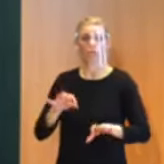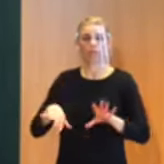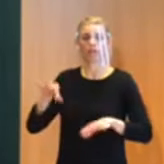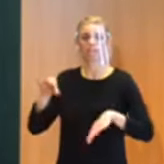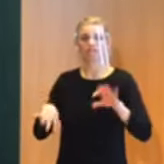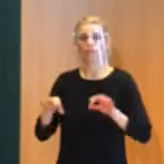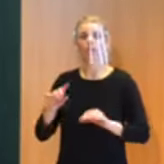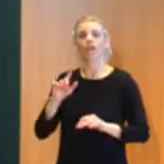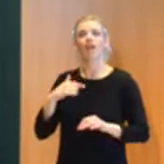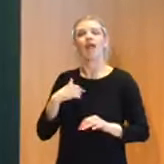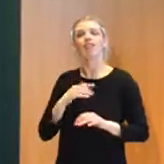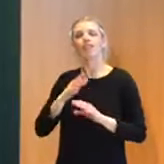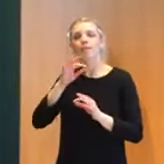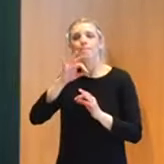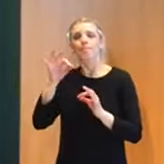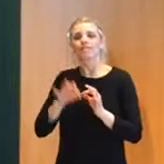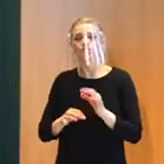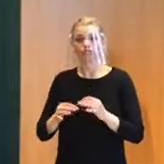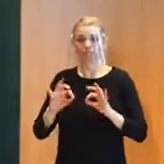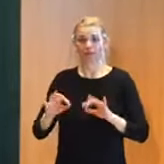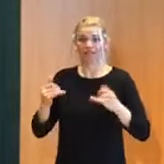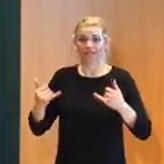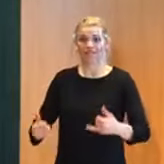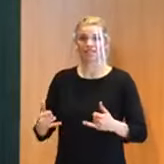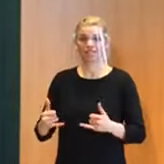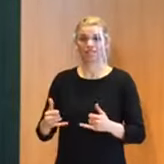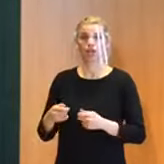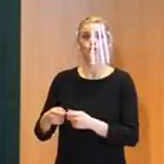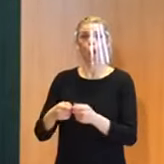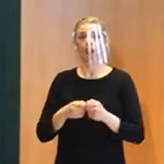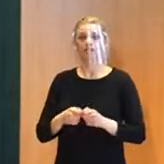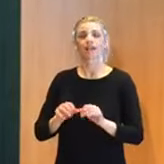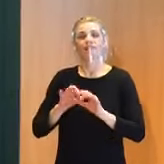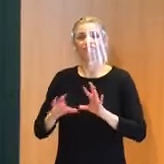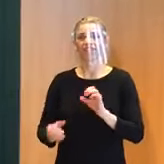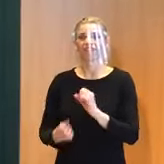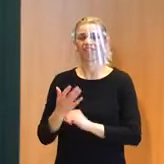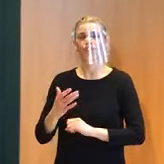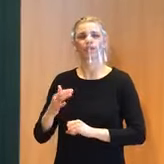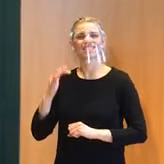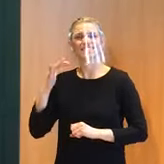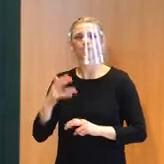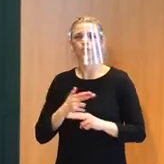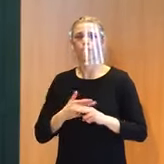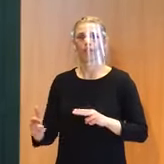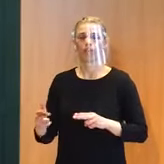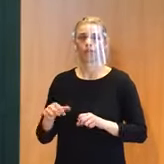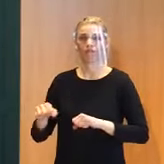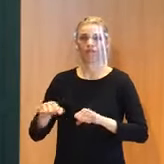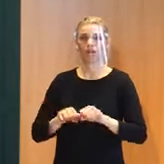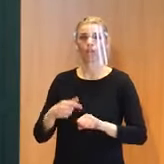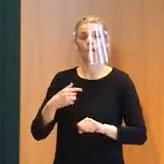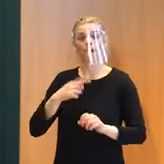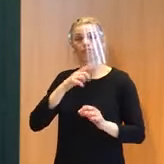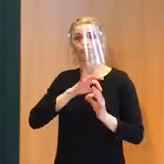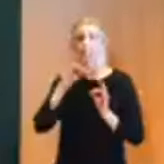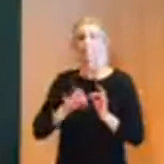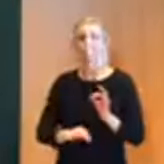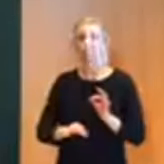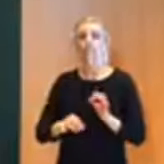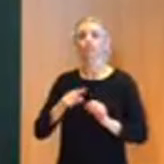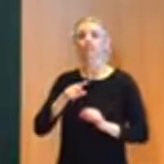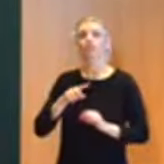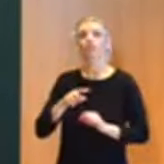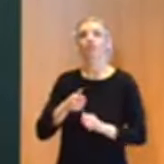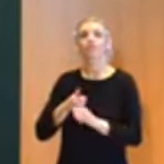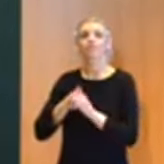báze tejto dnešnej koalície vieme vytvoriť zmysluplnú vládu, avšak sme presvedčení, že s Igorom Matovičom na